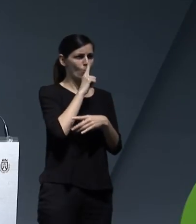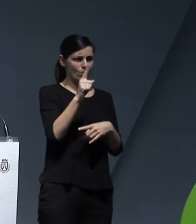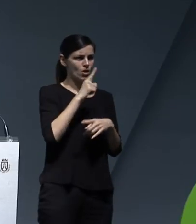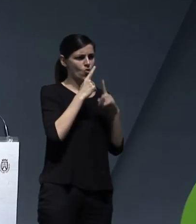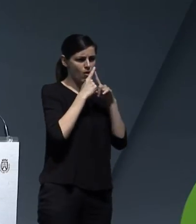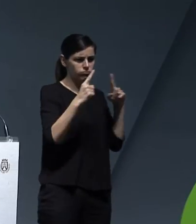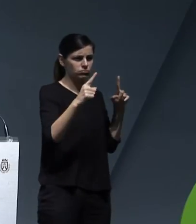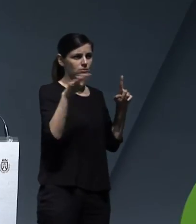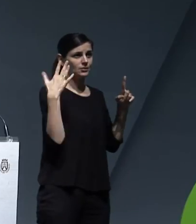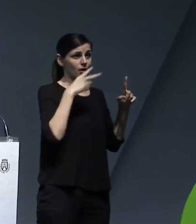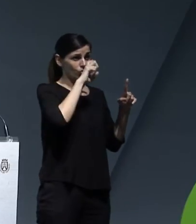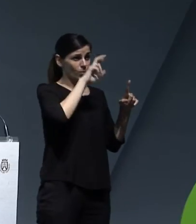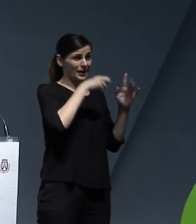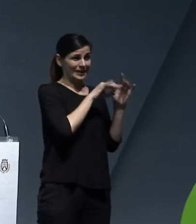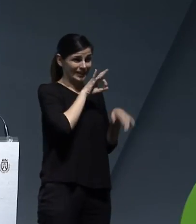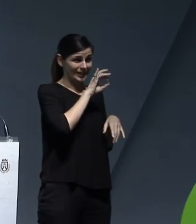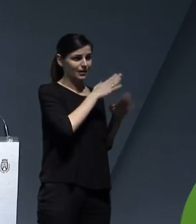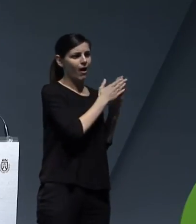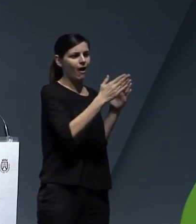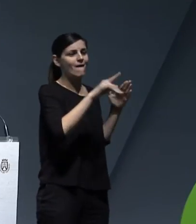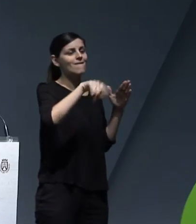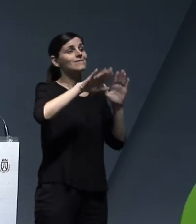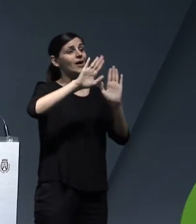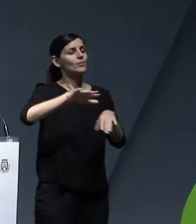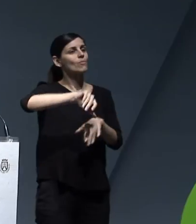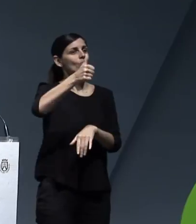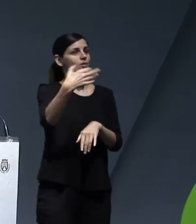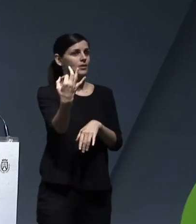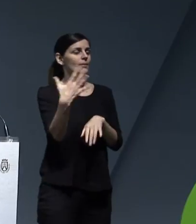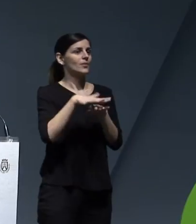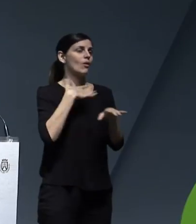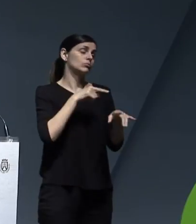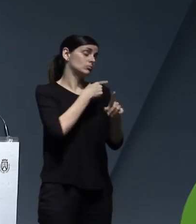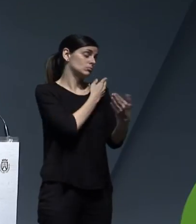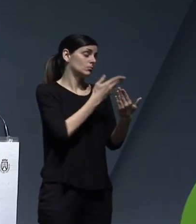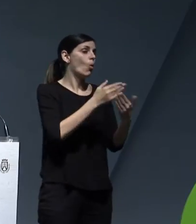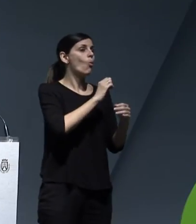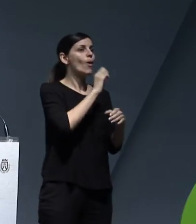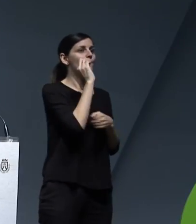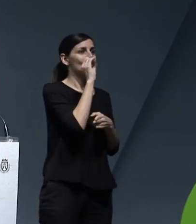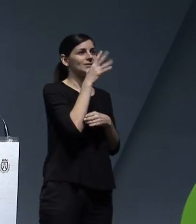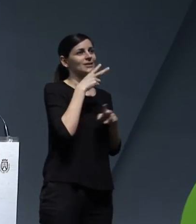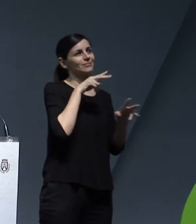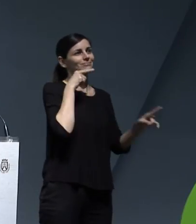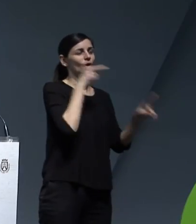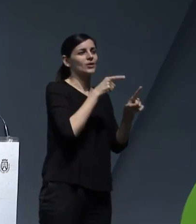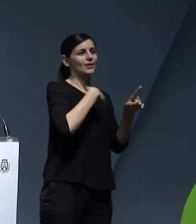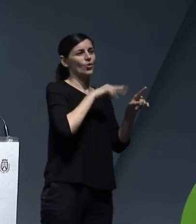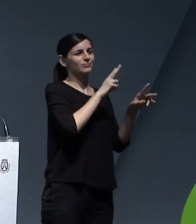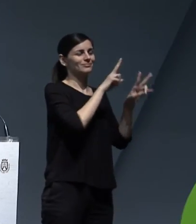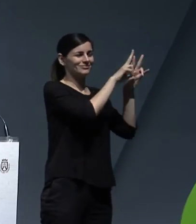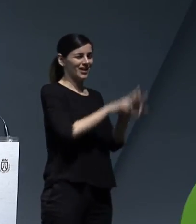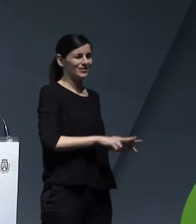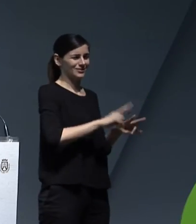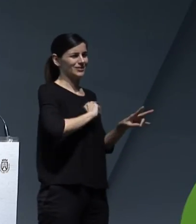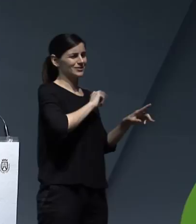todo el año 2015, una ponencia dedicada al estudio para la evaluación de diversos aspectos en materia de